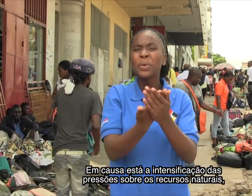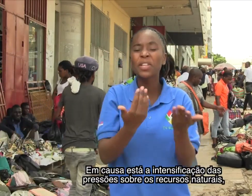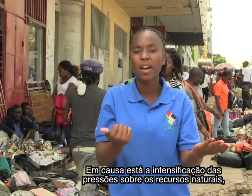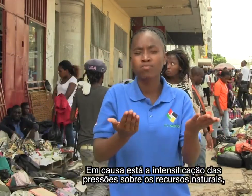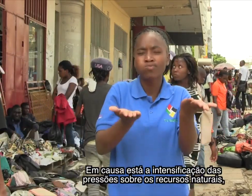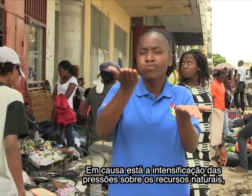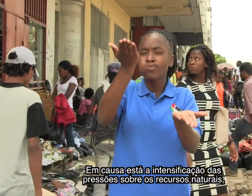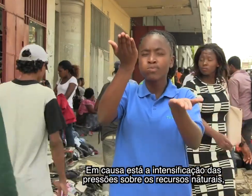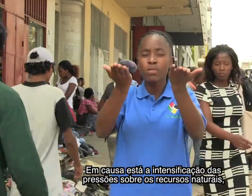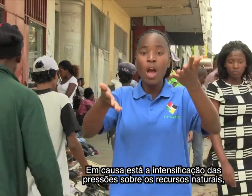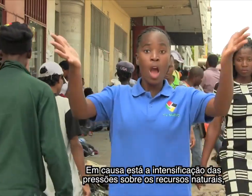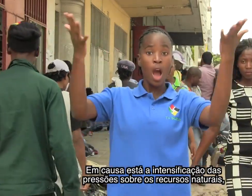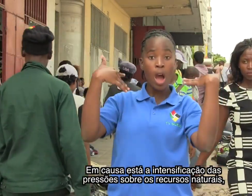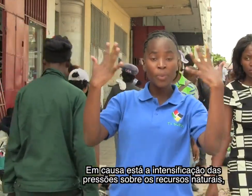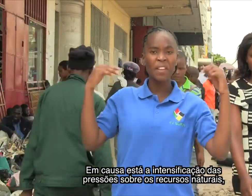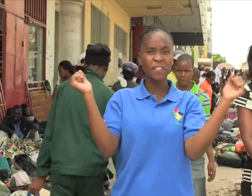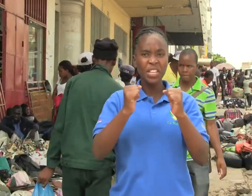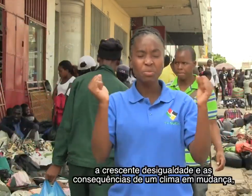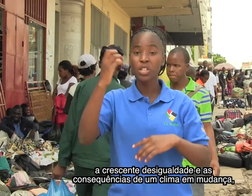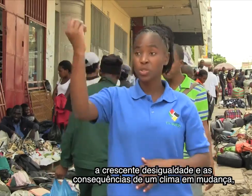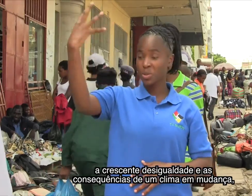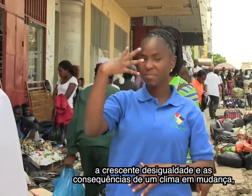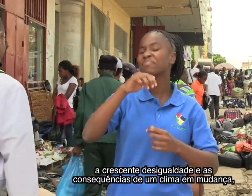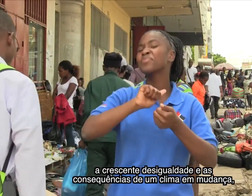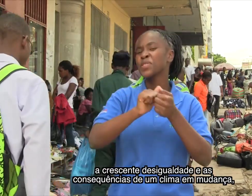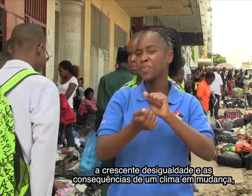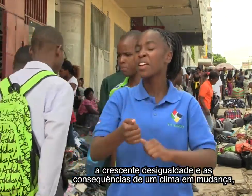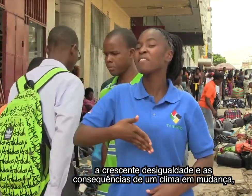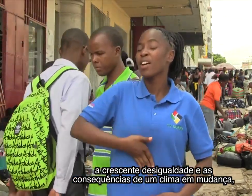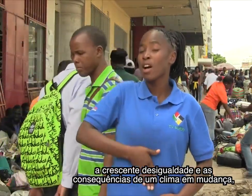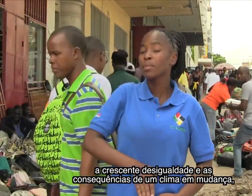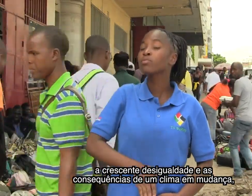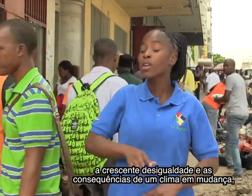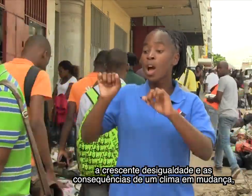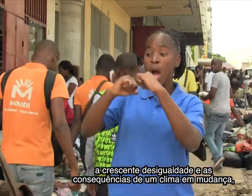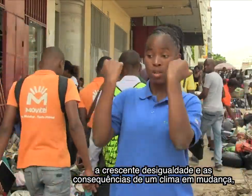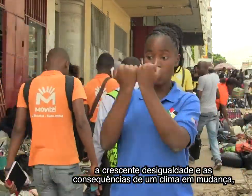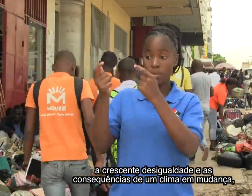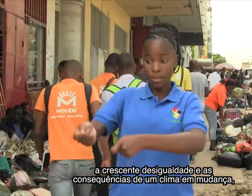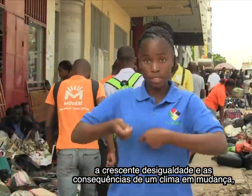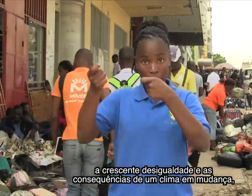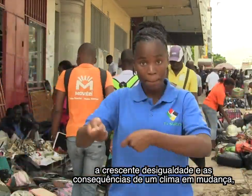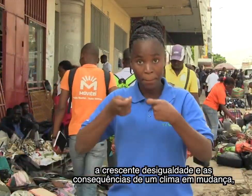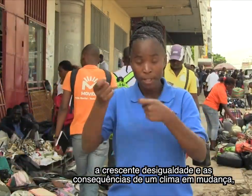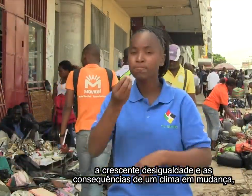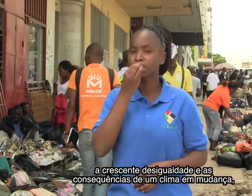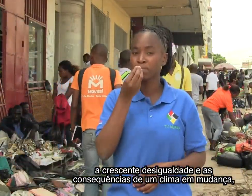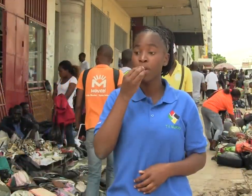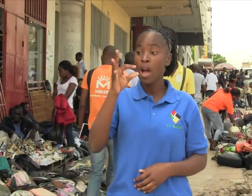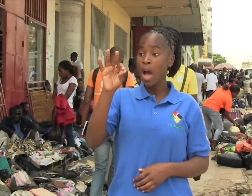a intensificação das pressões sobre os recursos naturais, crescendo desigualdade e as consequências de um clima em mudança, revela o